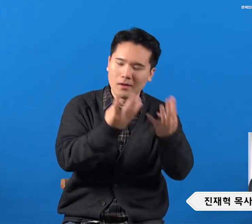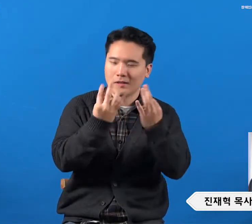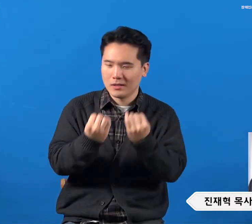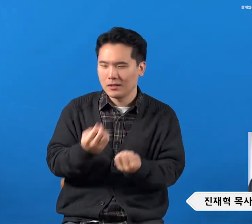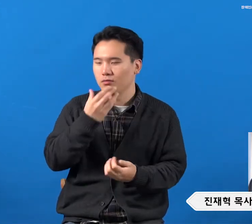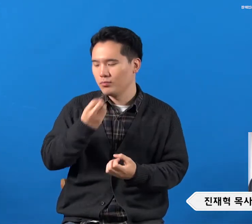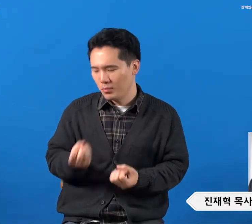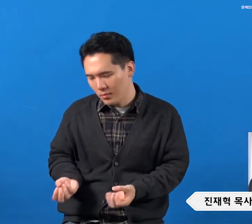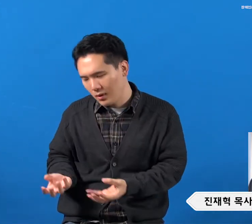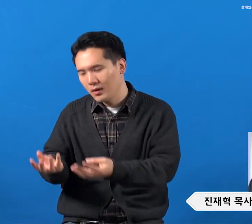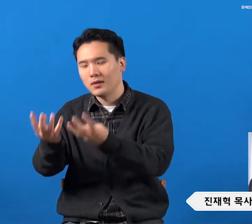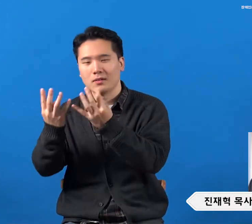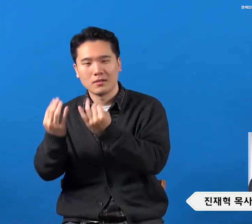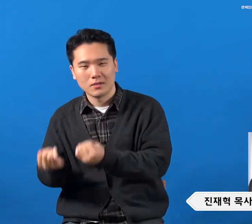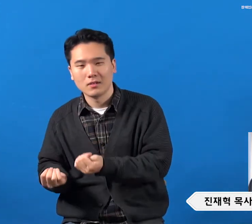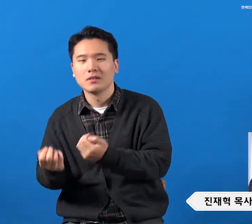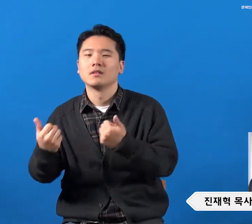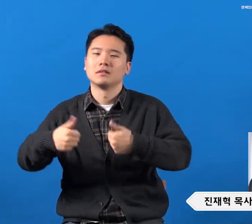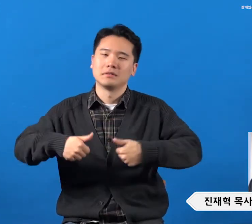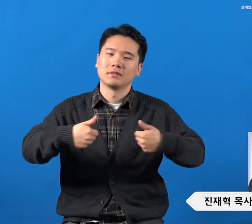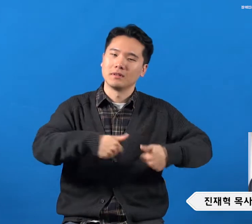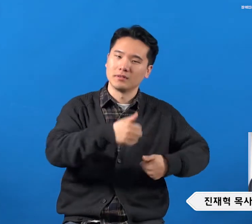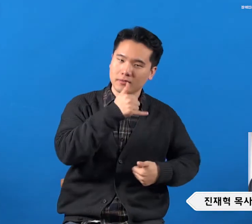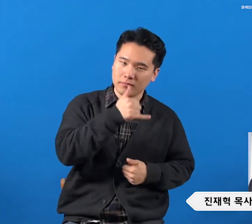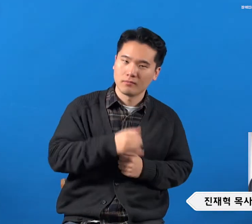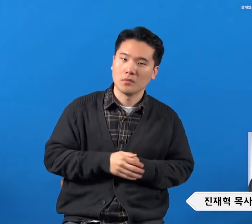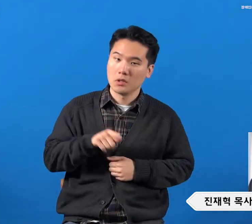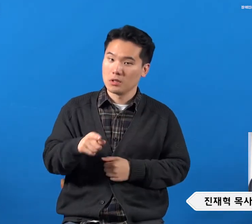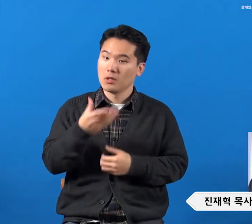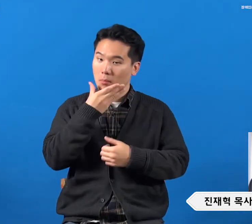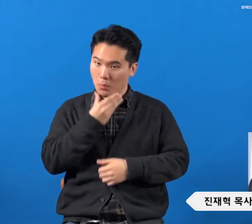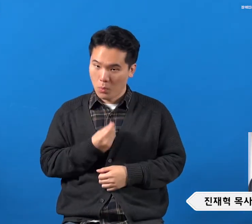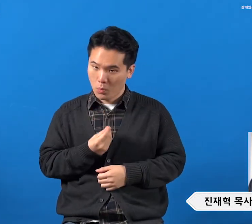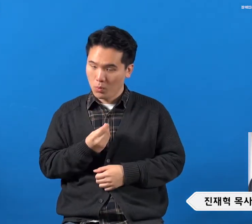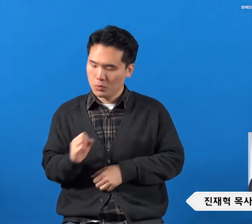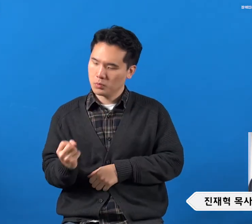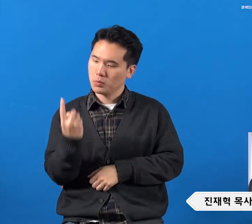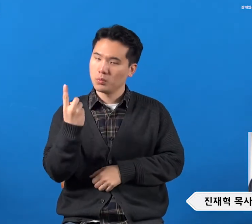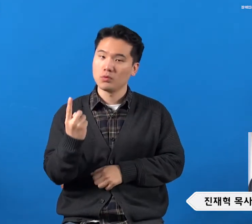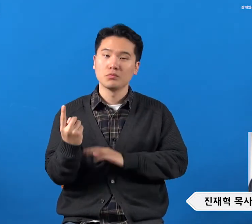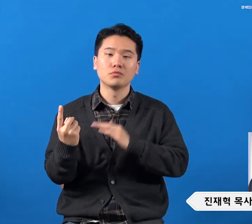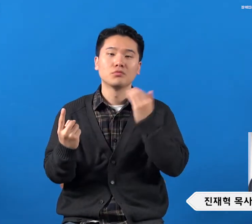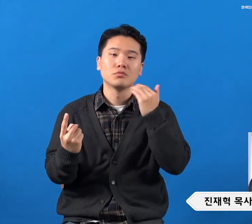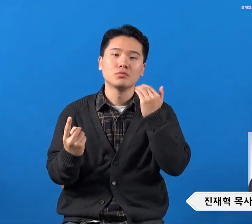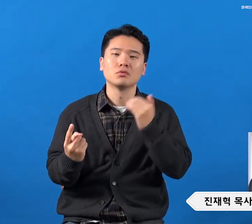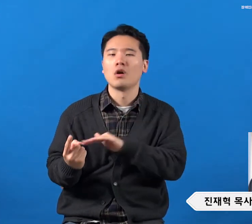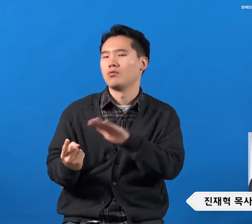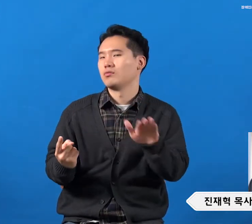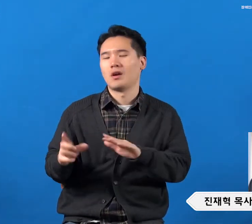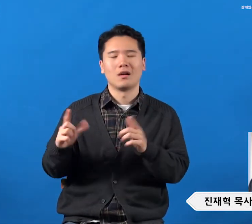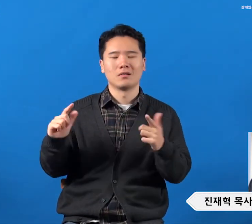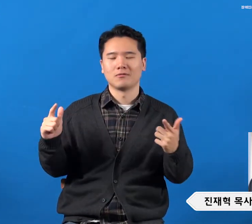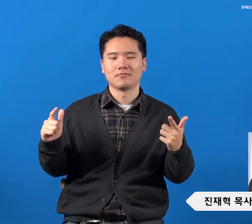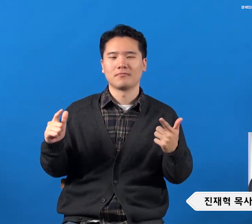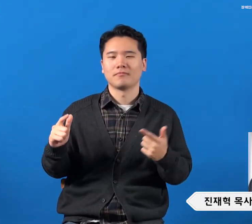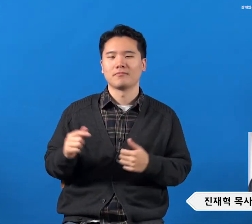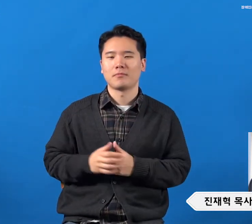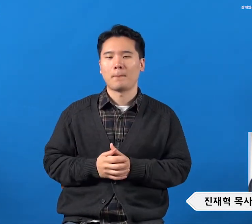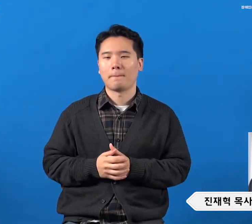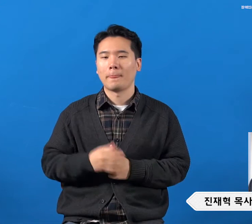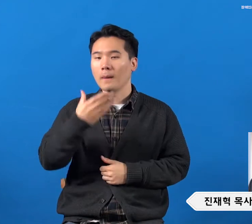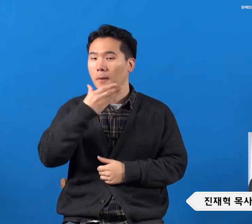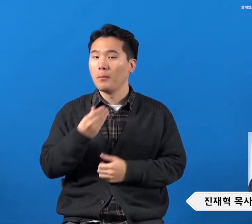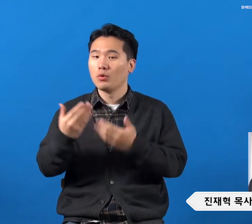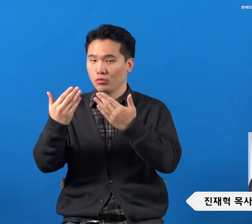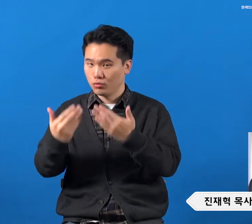받으라는 말 가운데는 그 복의 생성이 우리에게 있음을 말하고 있지 않습니다. 복을 받는 것을